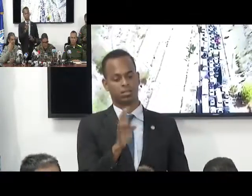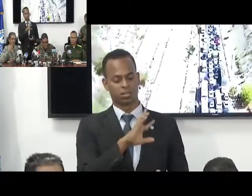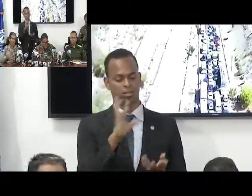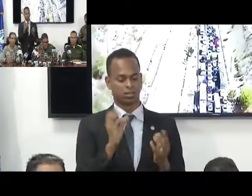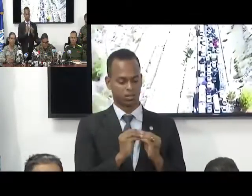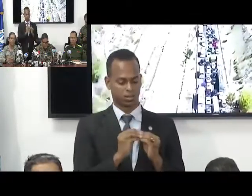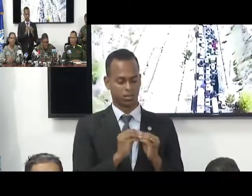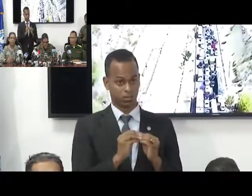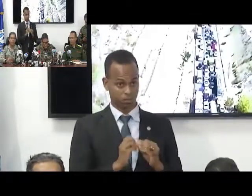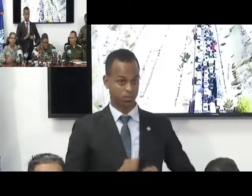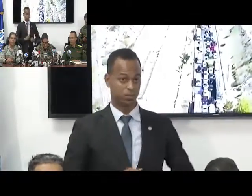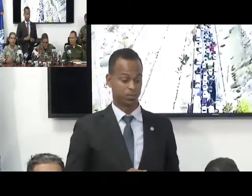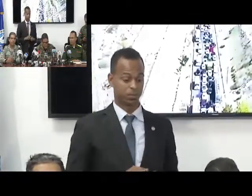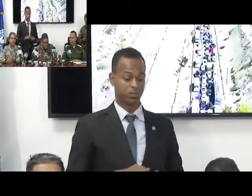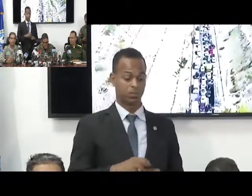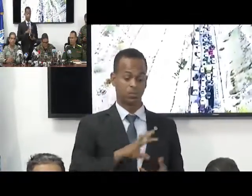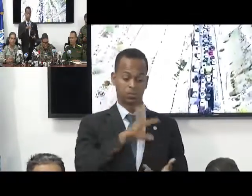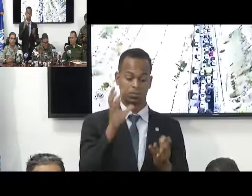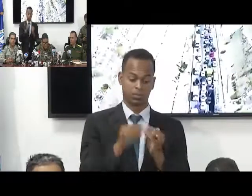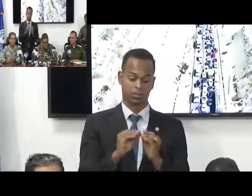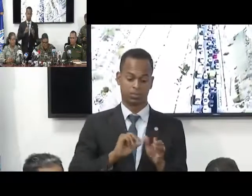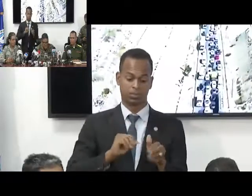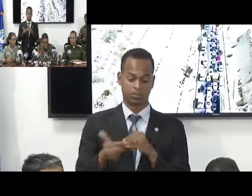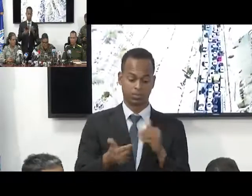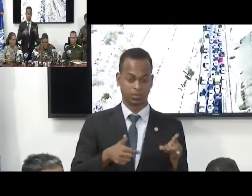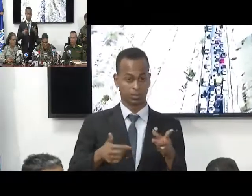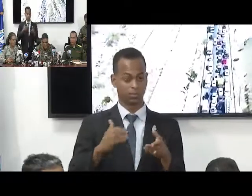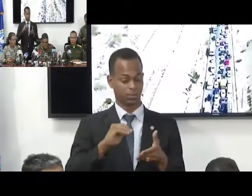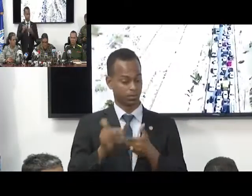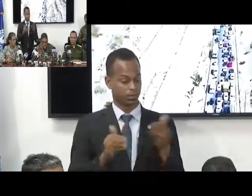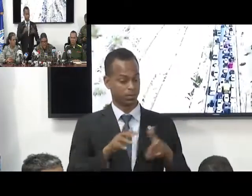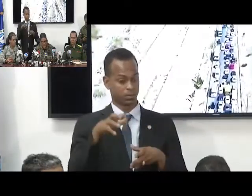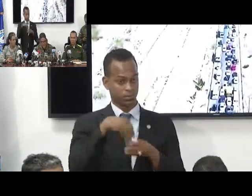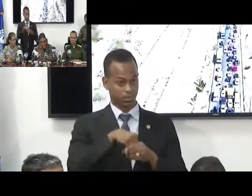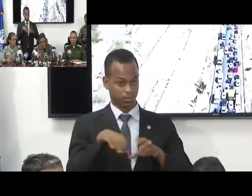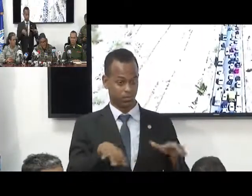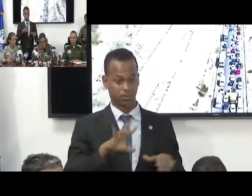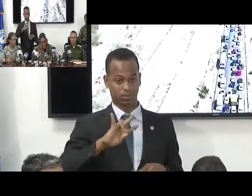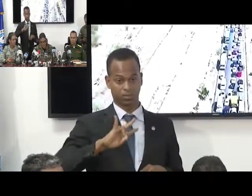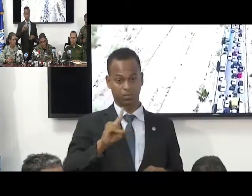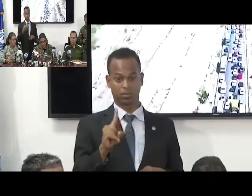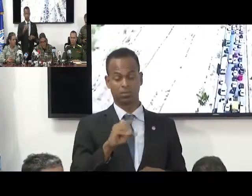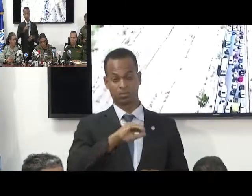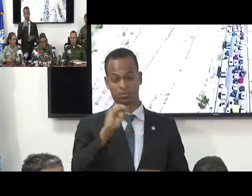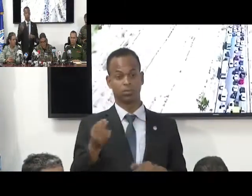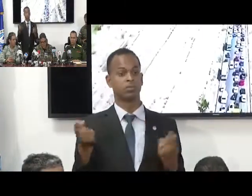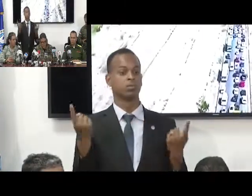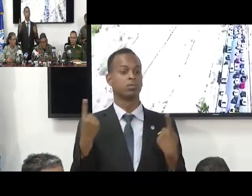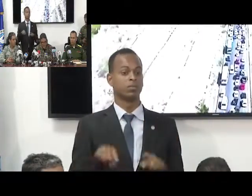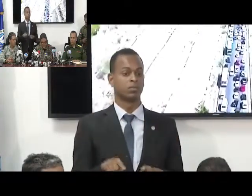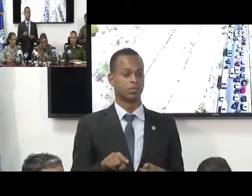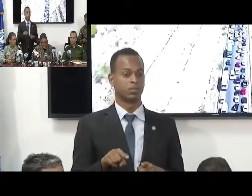totalidad del universo. De la totalidad de fallecidos dentro del operativo, el 71% ocurrieron